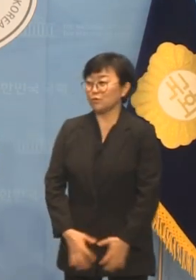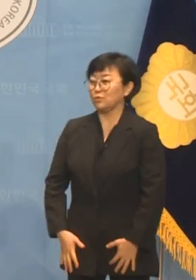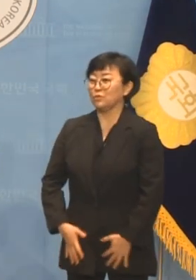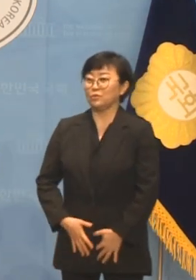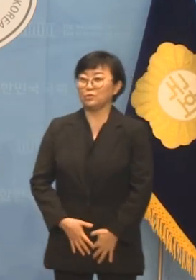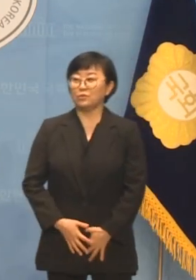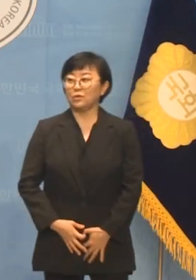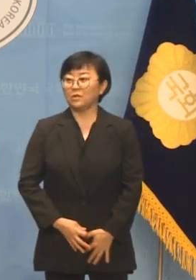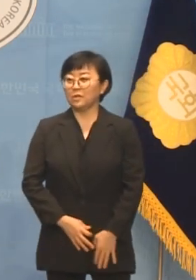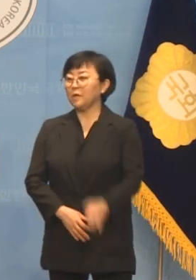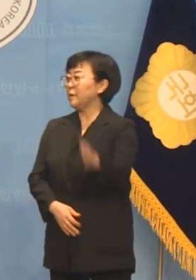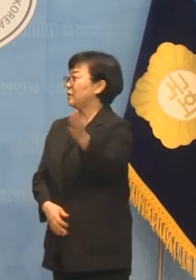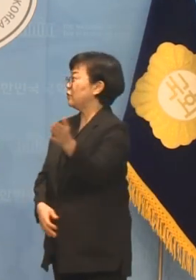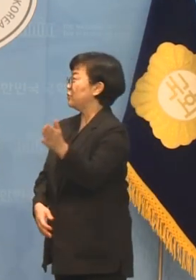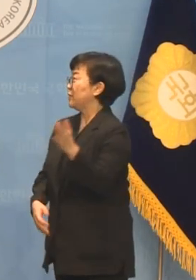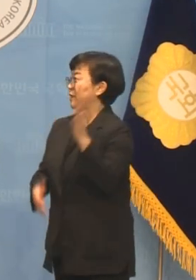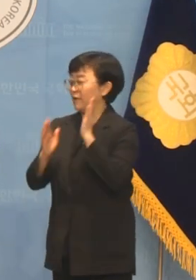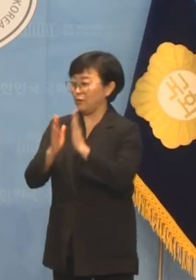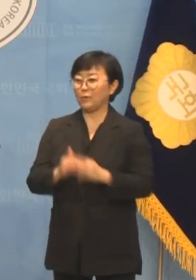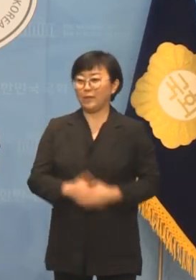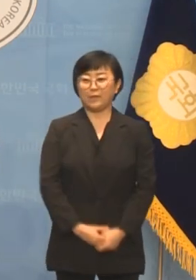미안합니다. 다시 한번 하겠습니다.